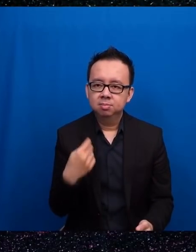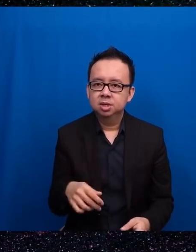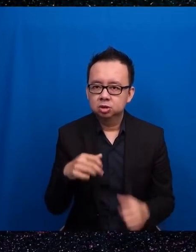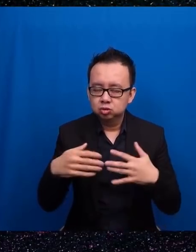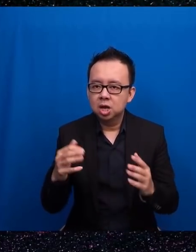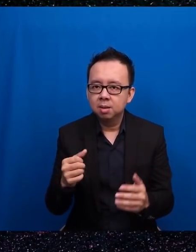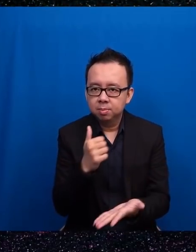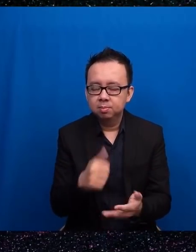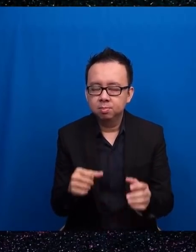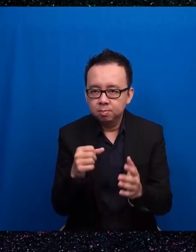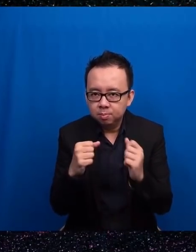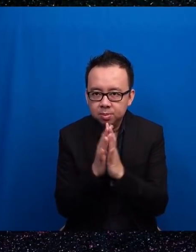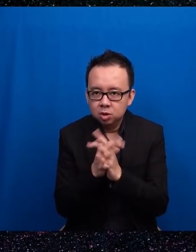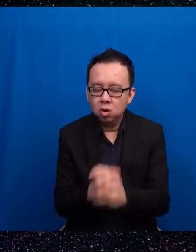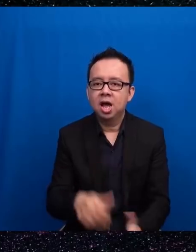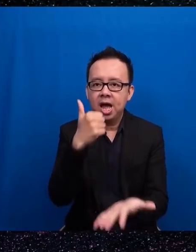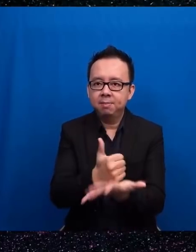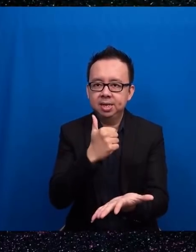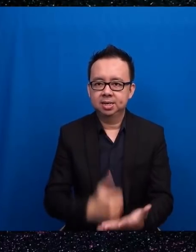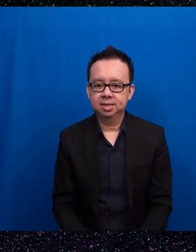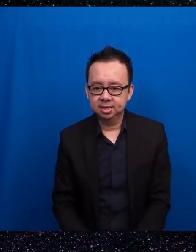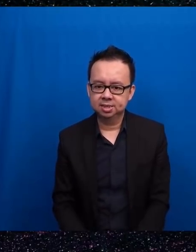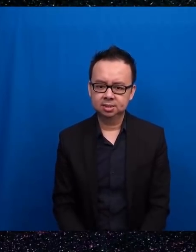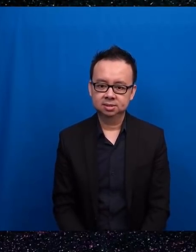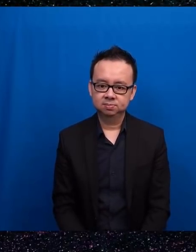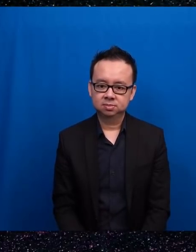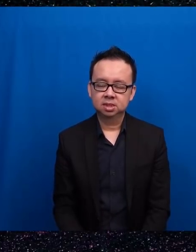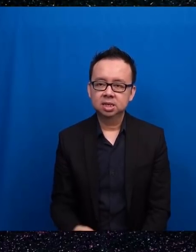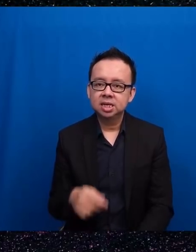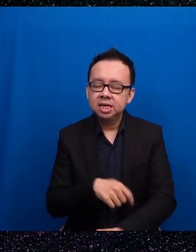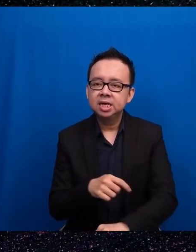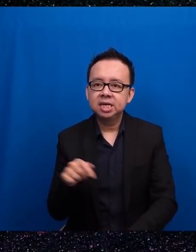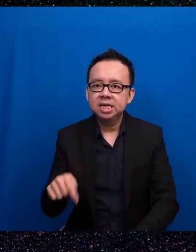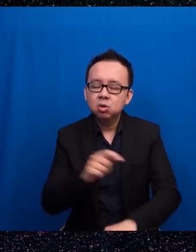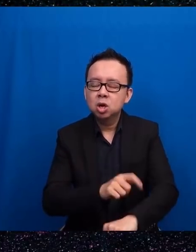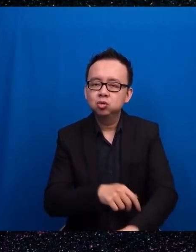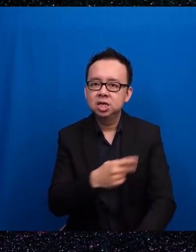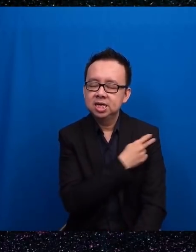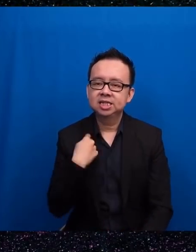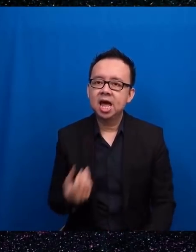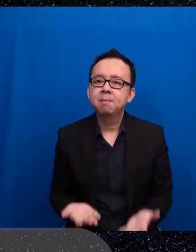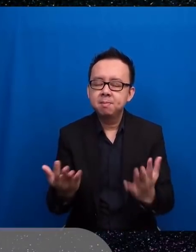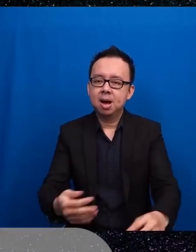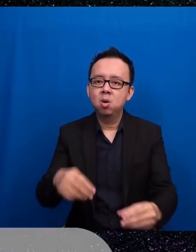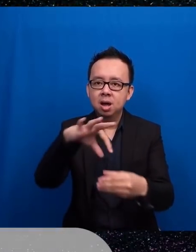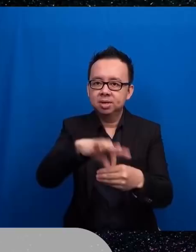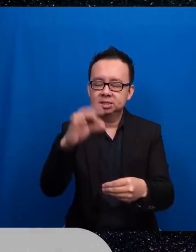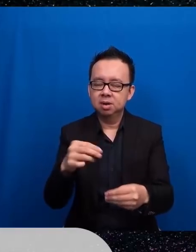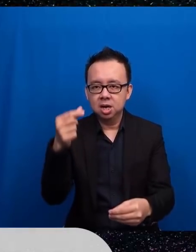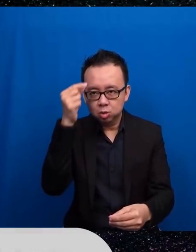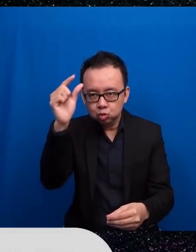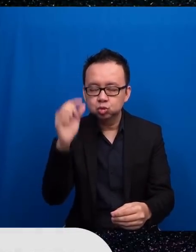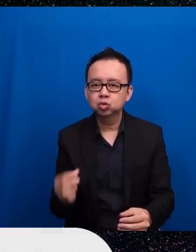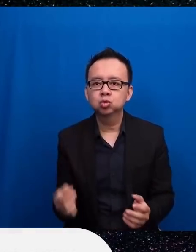Haleluya. Amin. Dan ini waktunya untuk kita membawa persembahan kepada Tuhan.